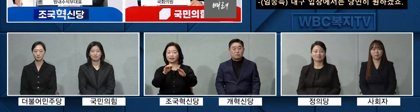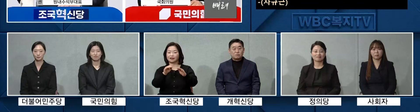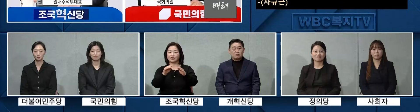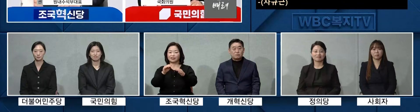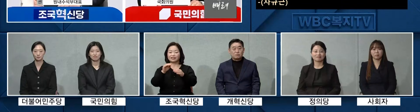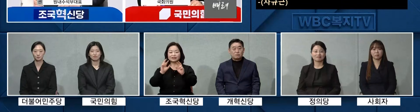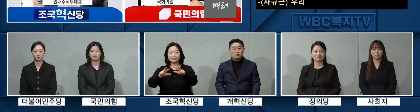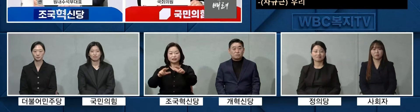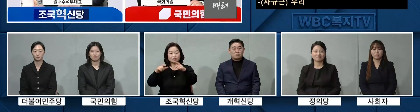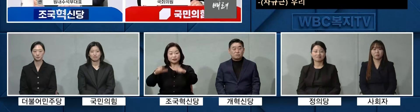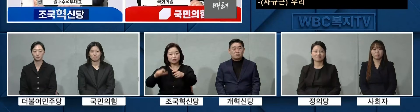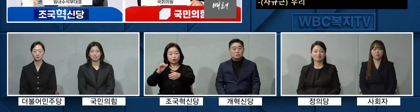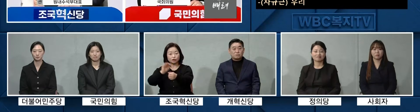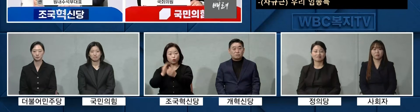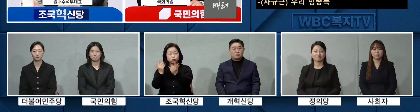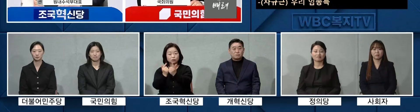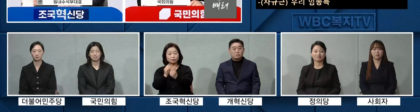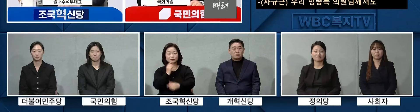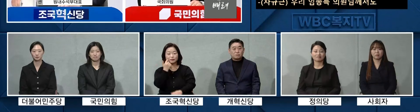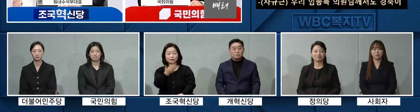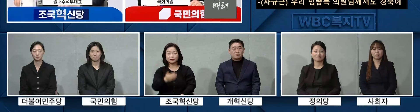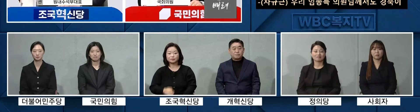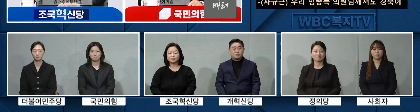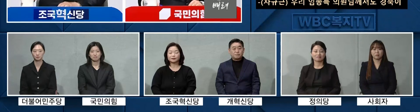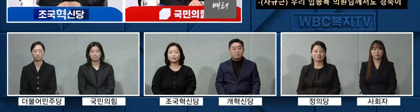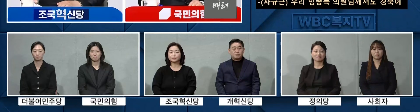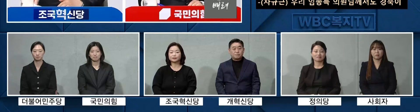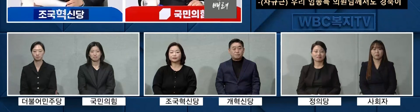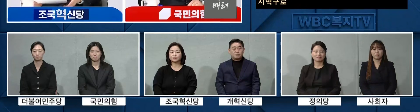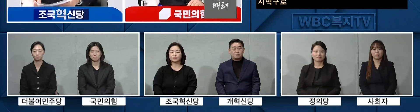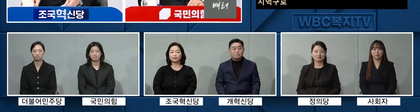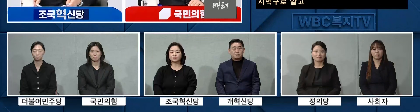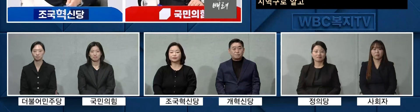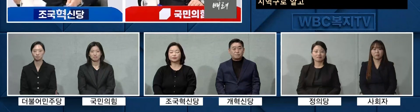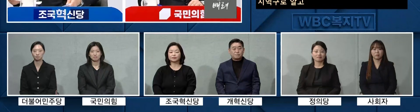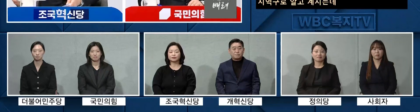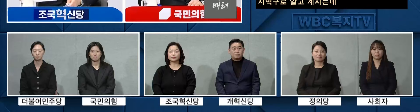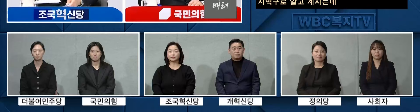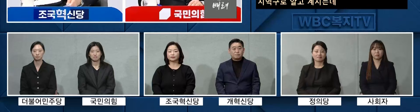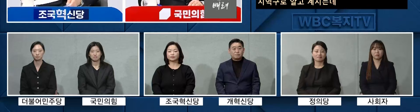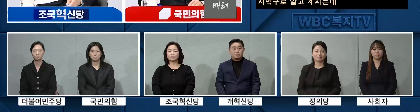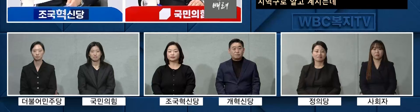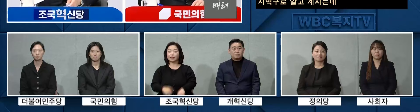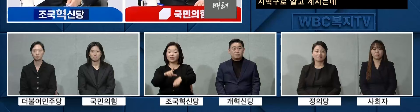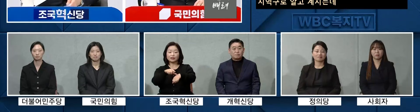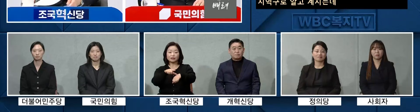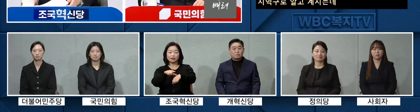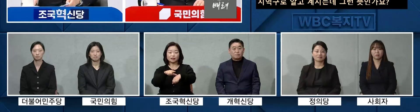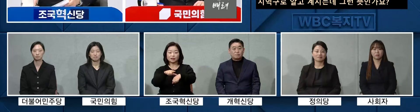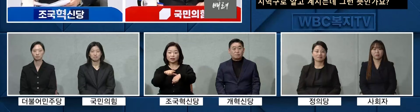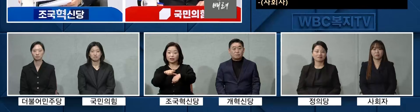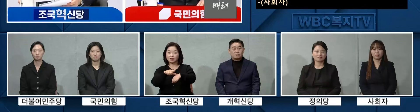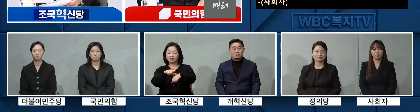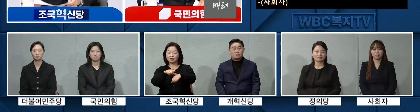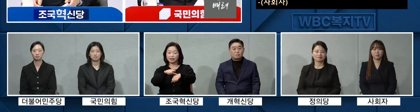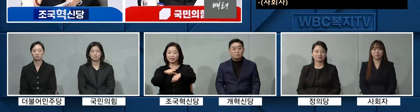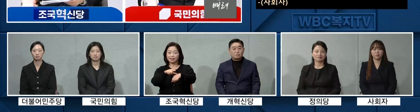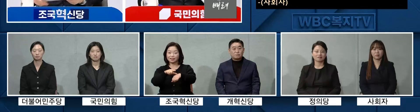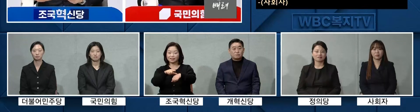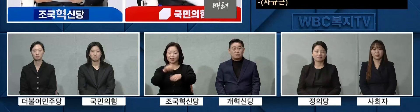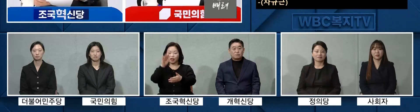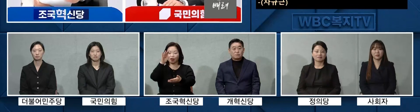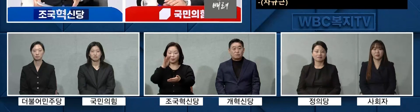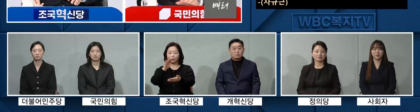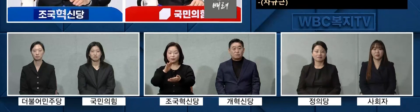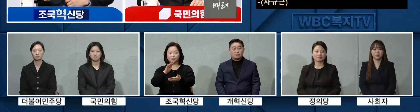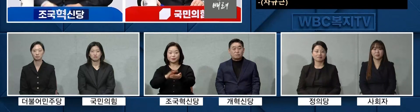알고 계시는데 뭐 어떠신가요? 정리해 주시죠. 네네. 시간이 뭐 다 만료가